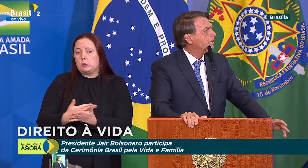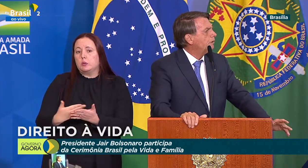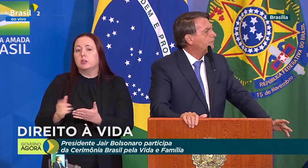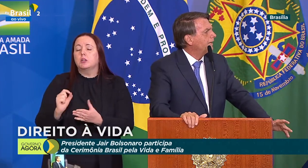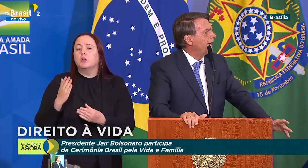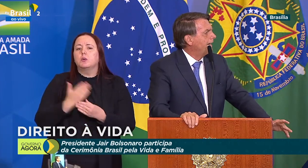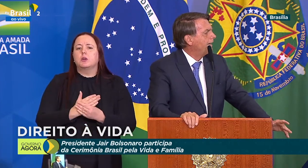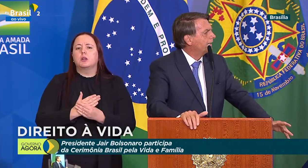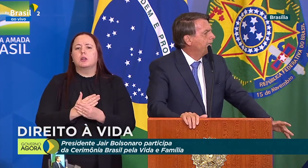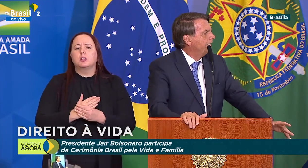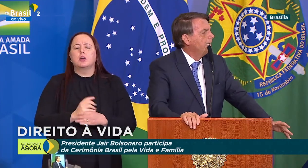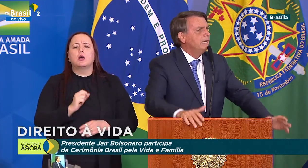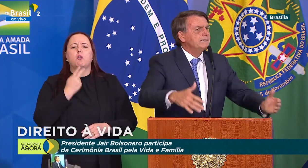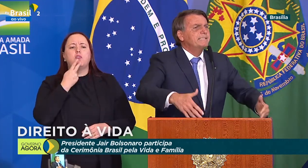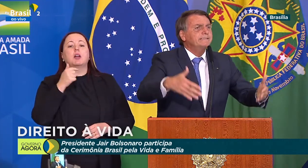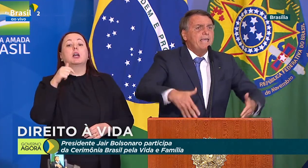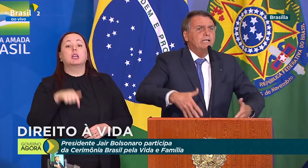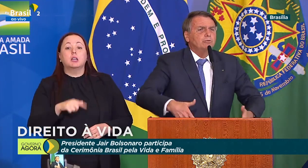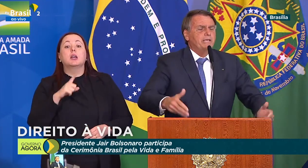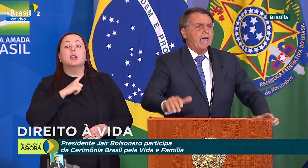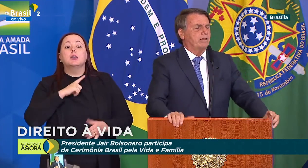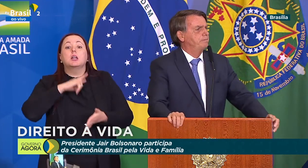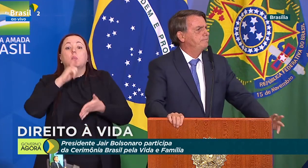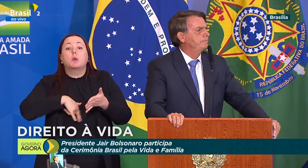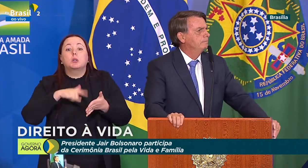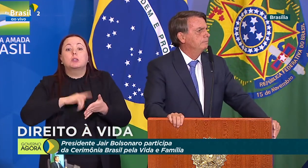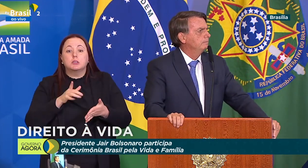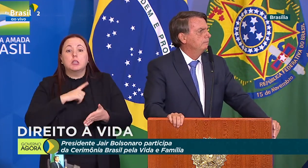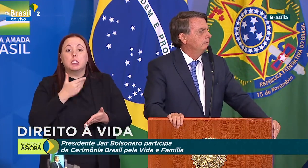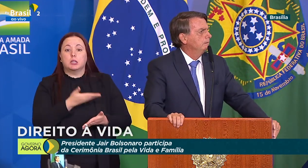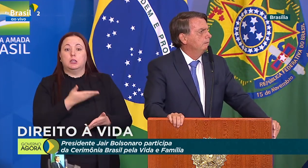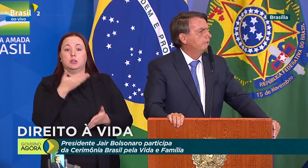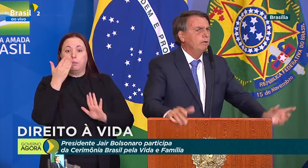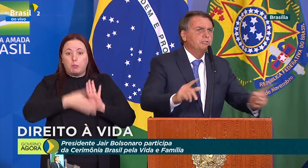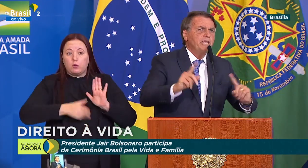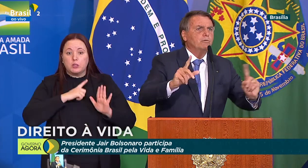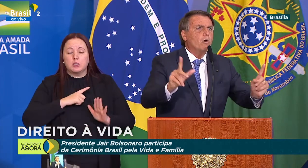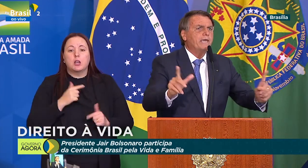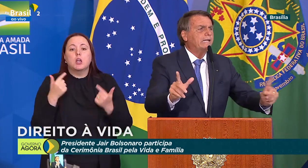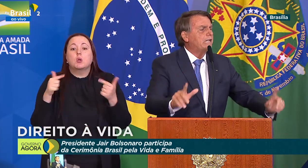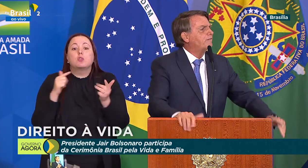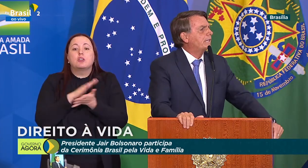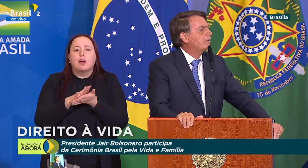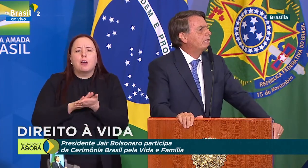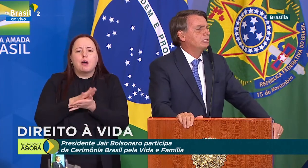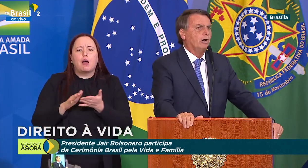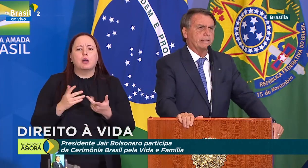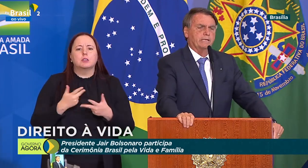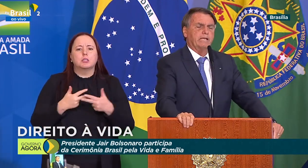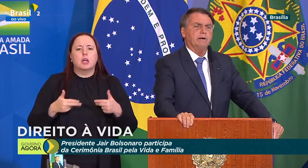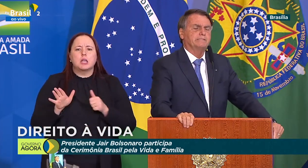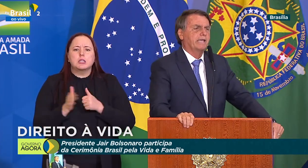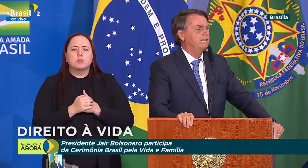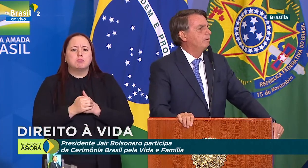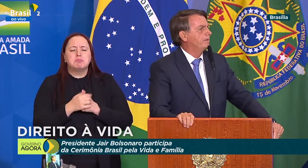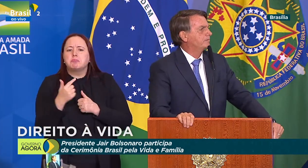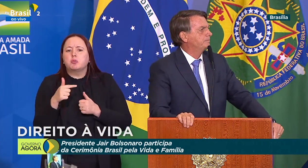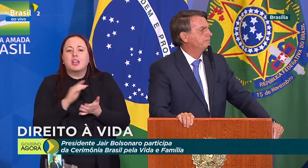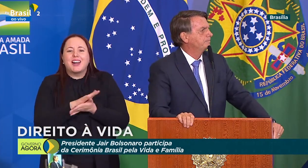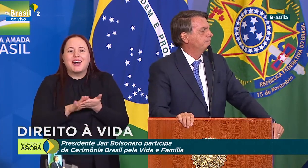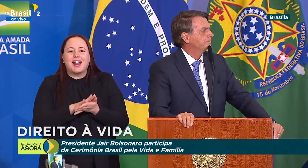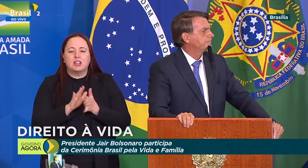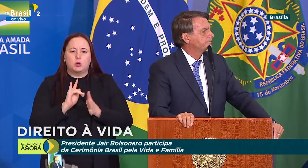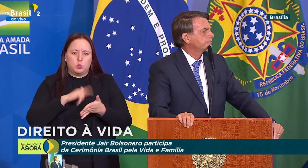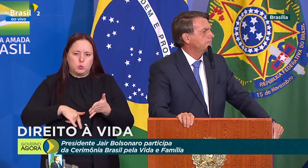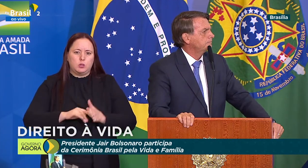o que vou falar aqui está dentro do inquérito o que não tinha qualquer classificação sigilosa aquele até